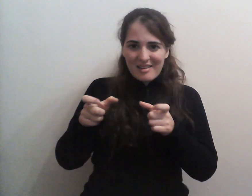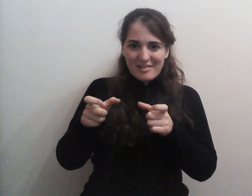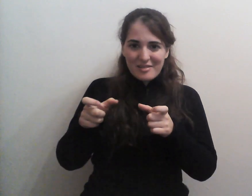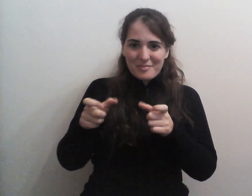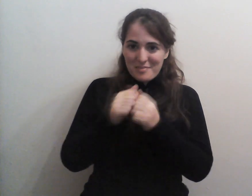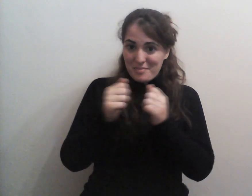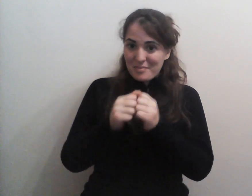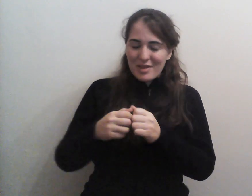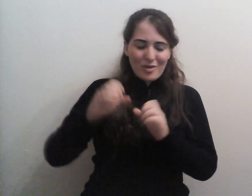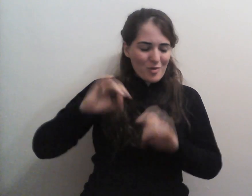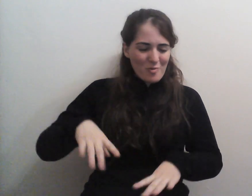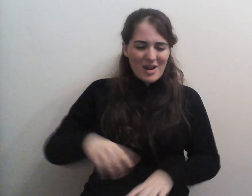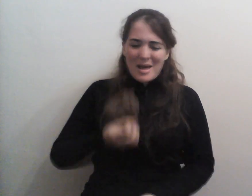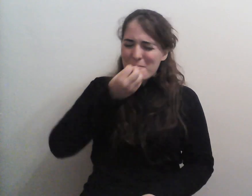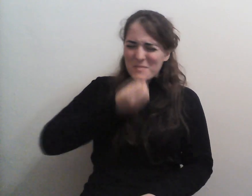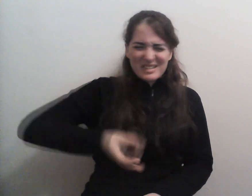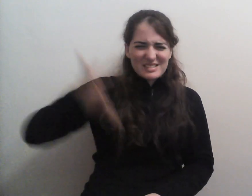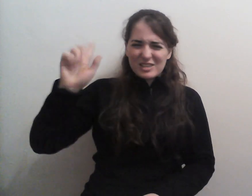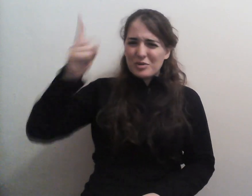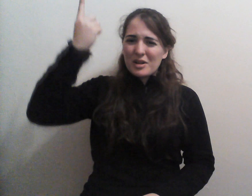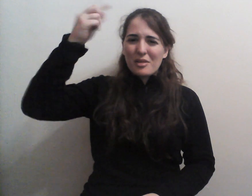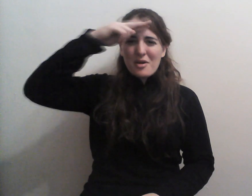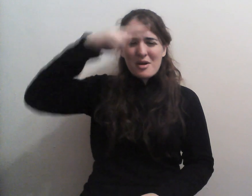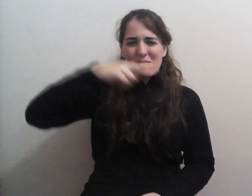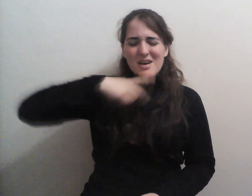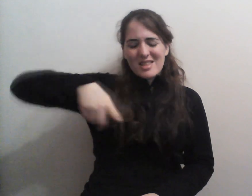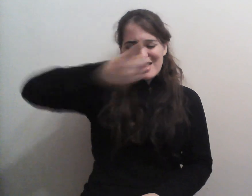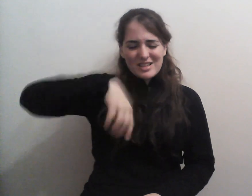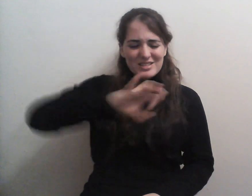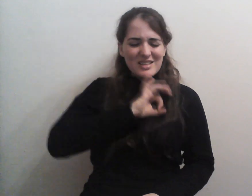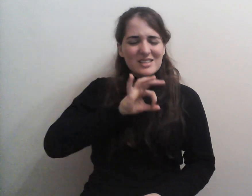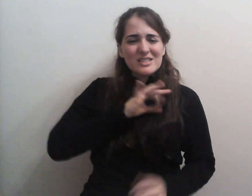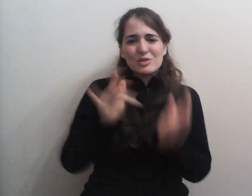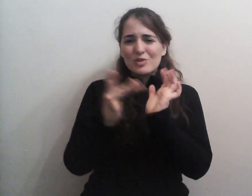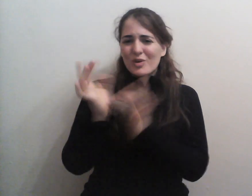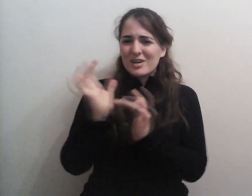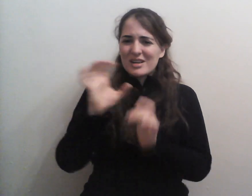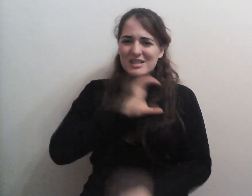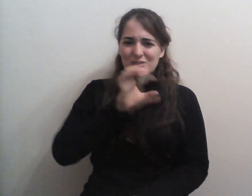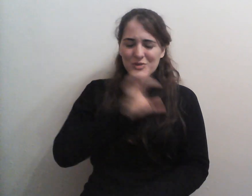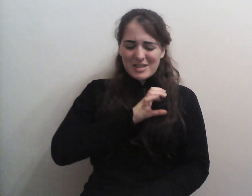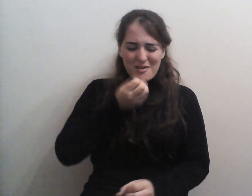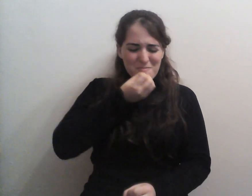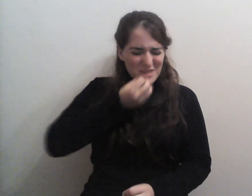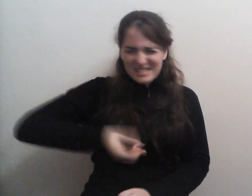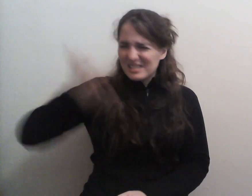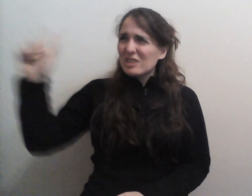Padre de nuestro Señor Jesucristo. Bendito el Dios y Padre de nuestro Señor